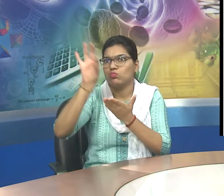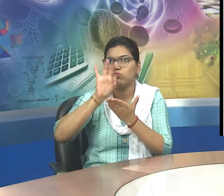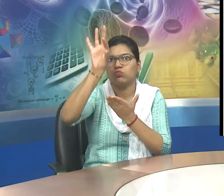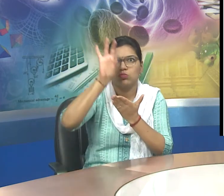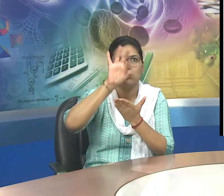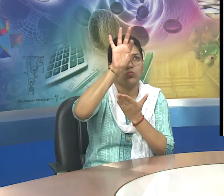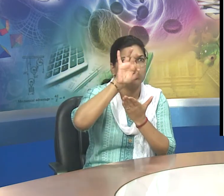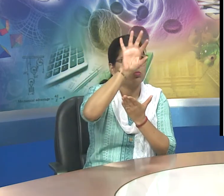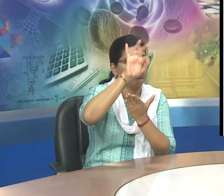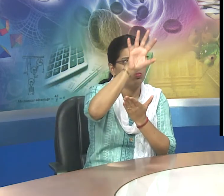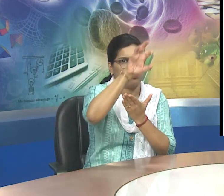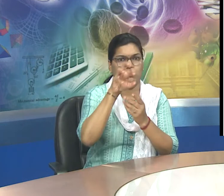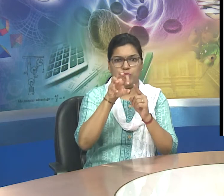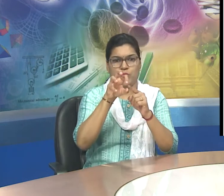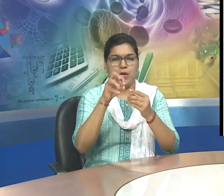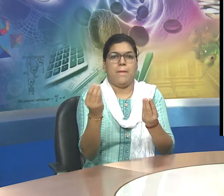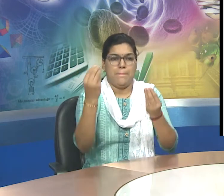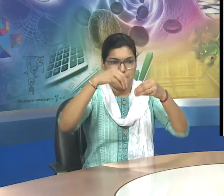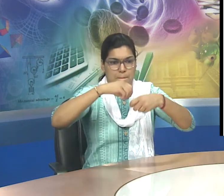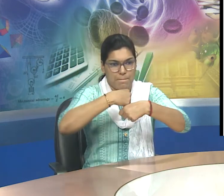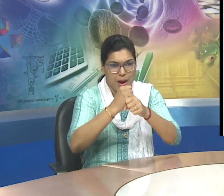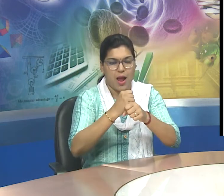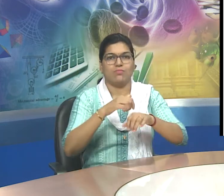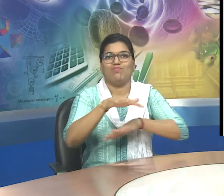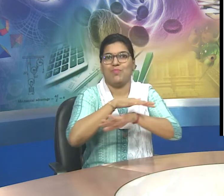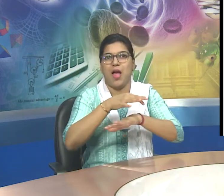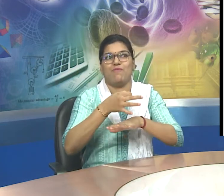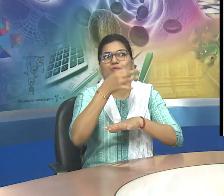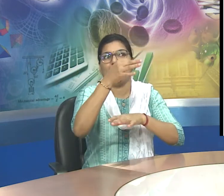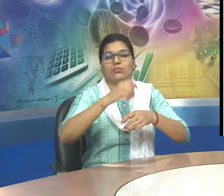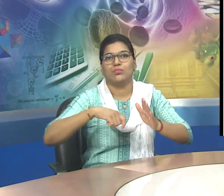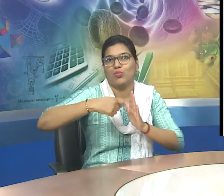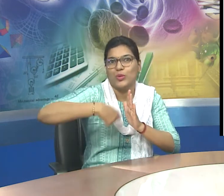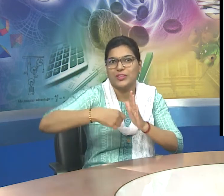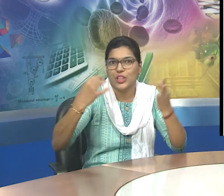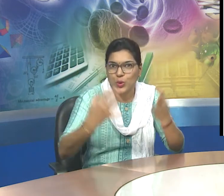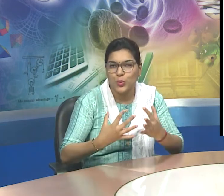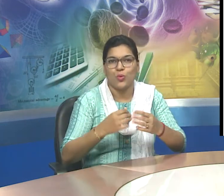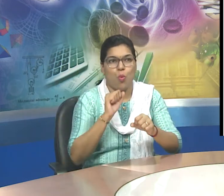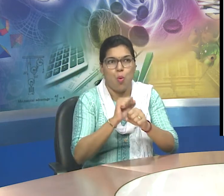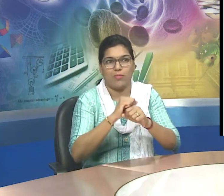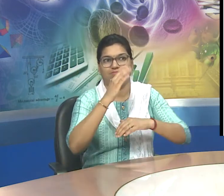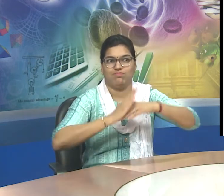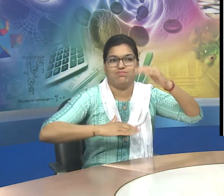एजेंसीज जो हमें मदद करती हैं हमारे आइडियाज़ को कार्यान्वित करने के लिए, अर्थात वो बीच